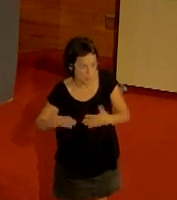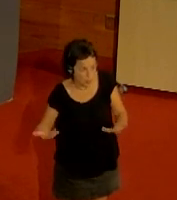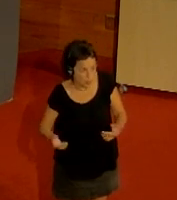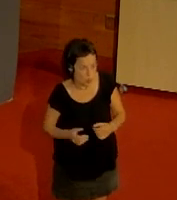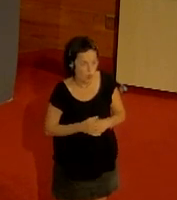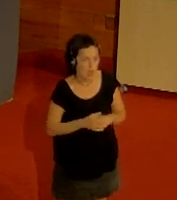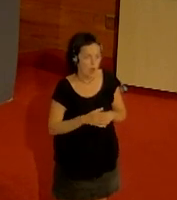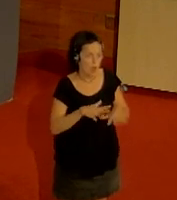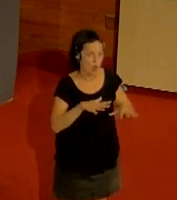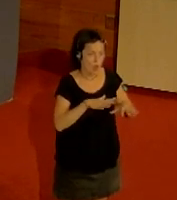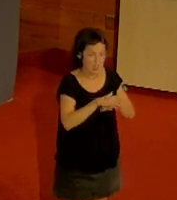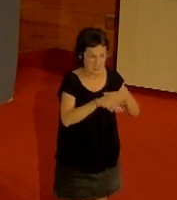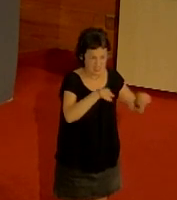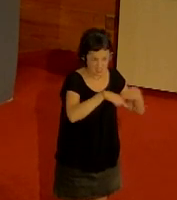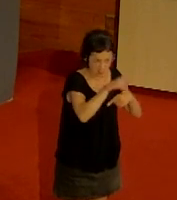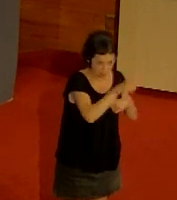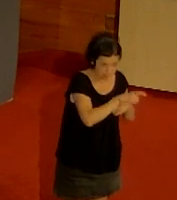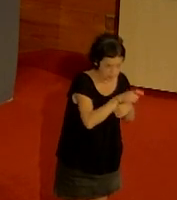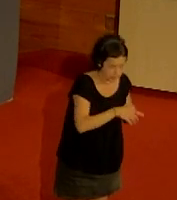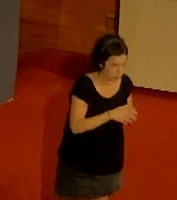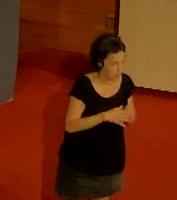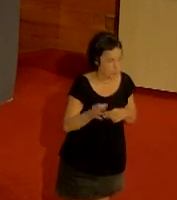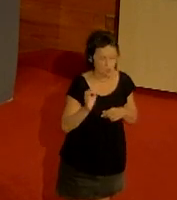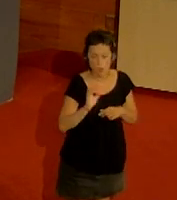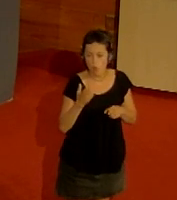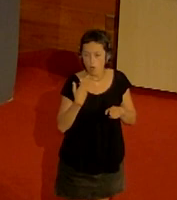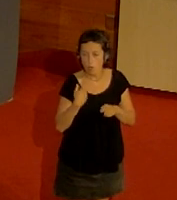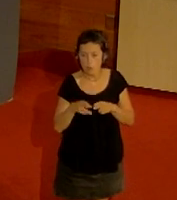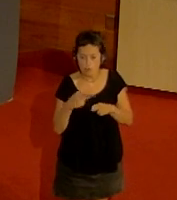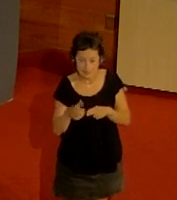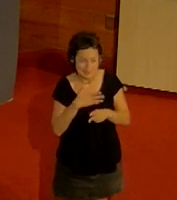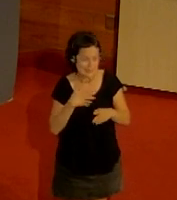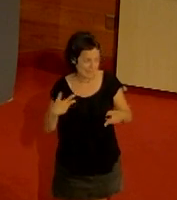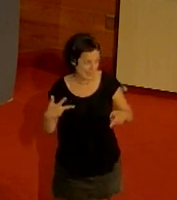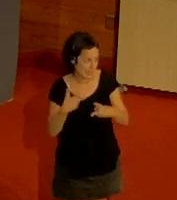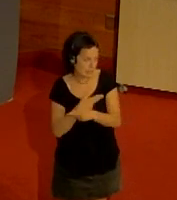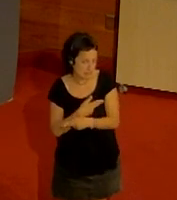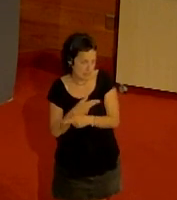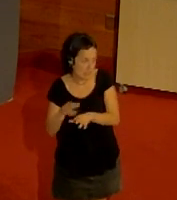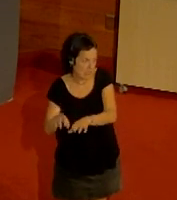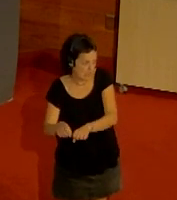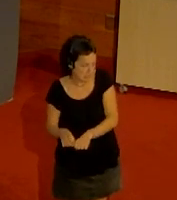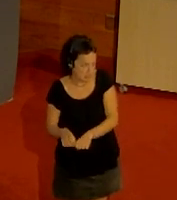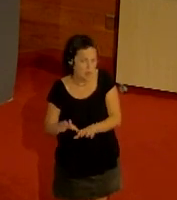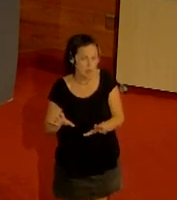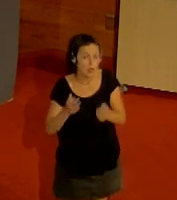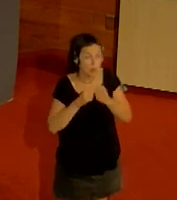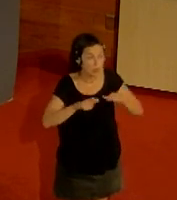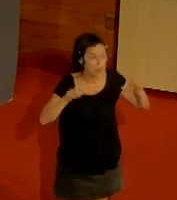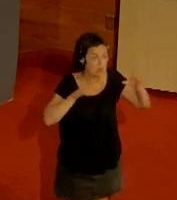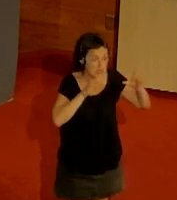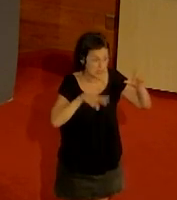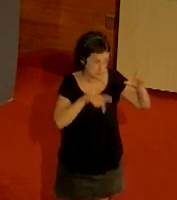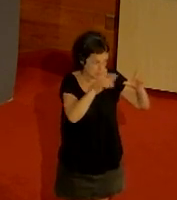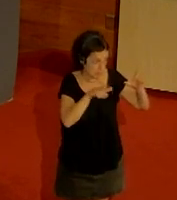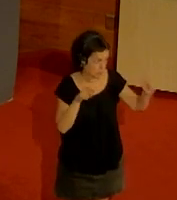de personas, está la política que quiere evitar, bueno, etcétera, etcétera. Pero digamos que los protagonistas son esas personas, ¿no? Entonces